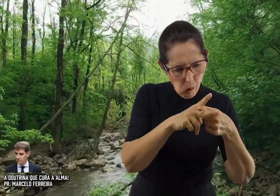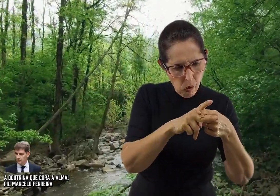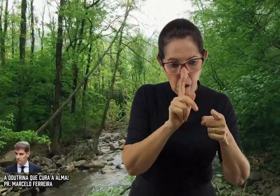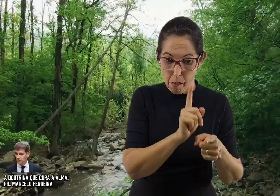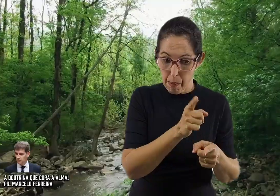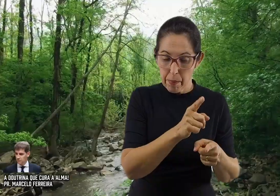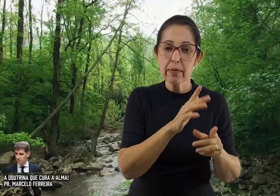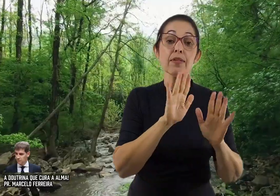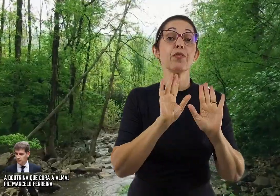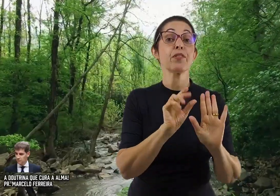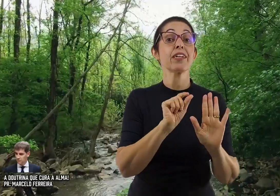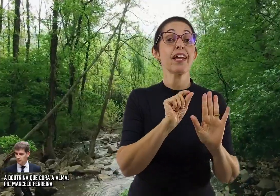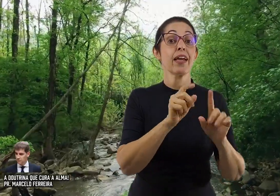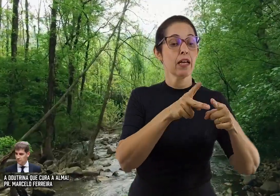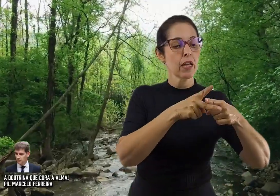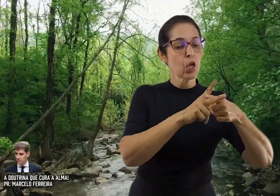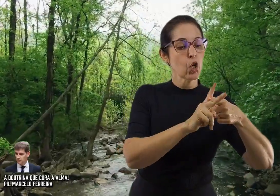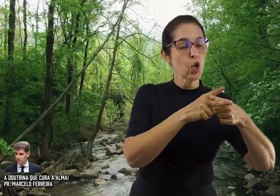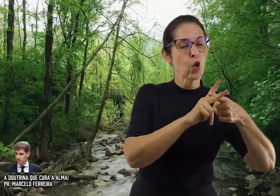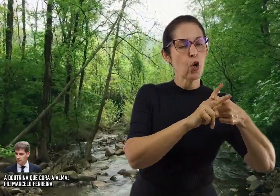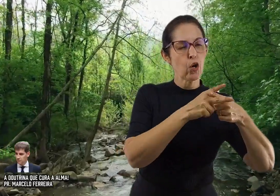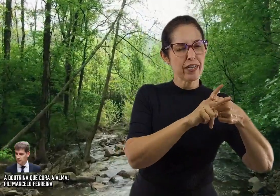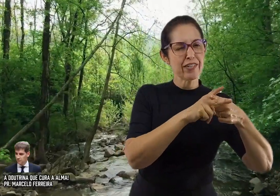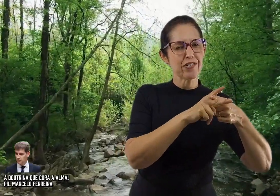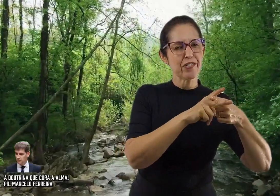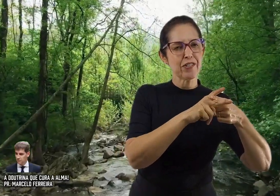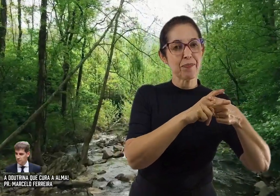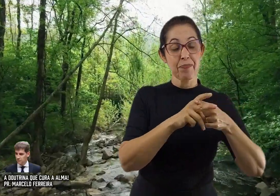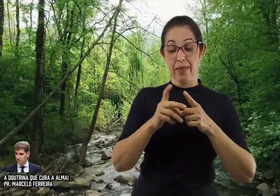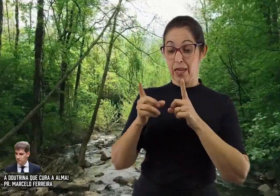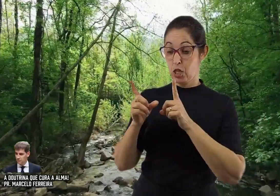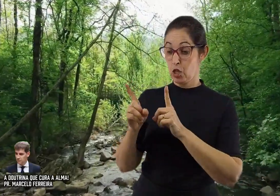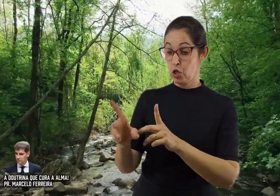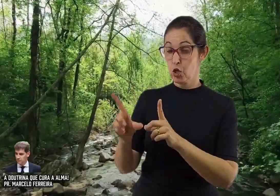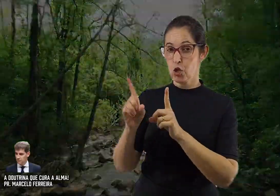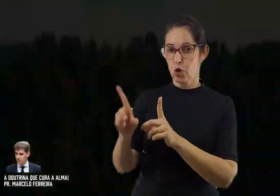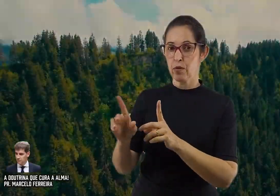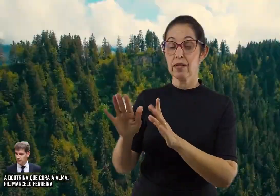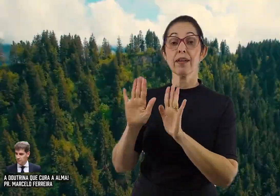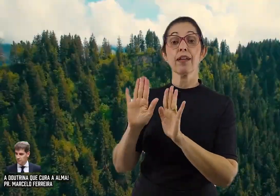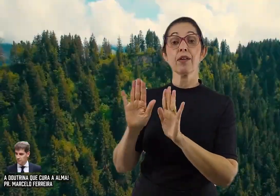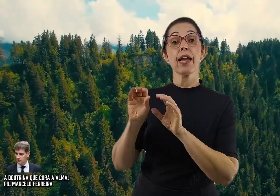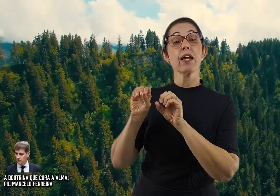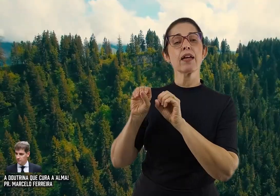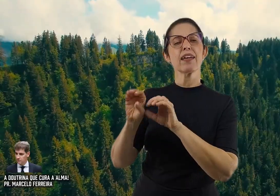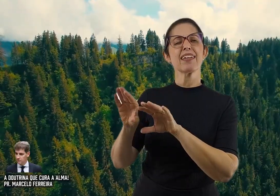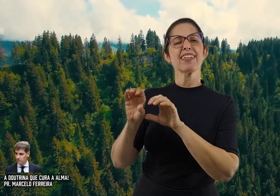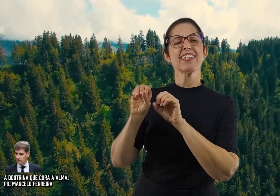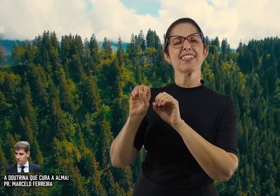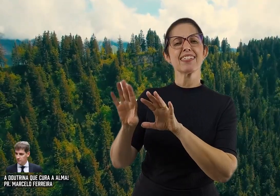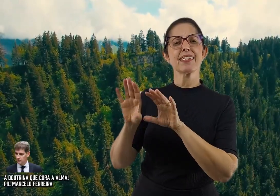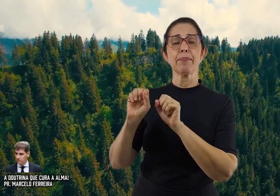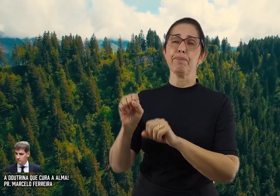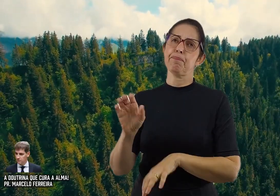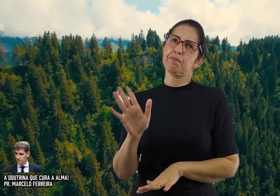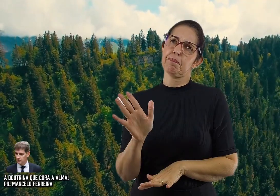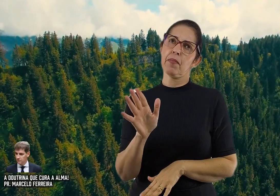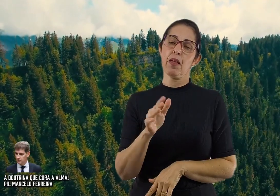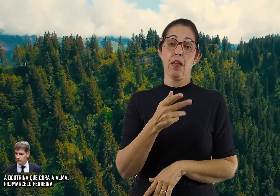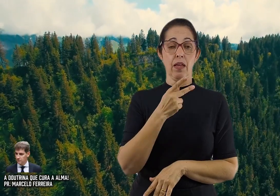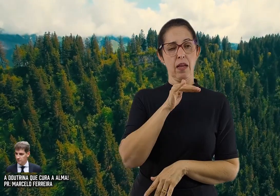Exortar é corrigir. Doutrinar é ensinar doutrina. A gente tem um pastor que é mais assim bravo,